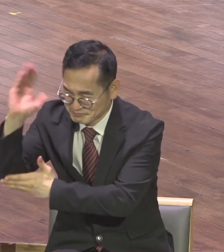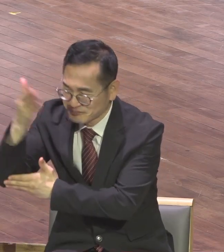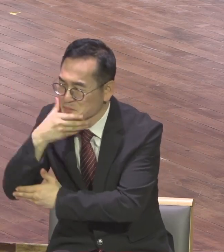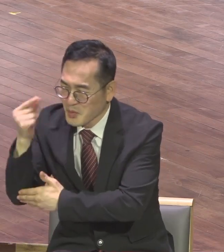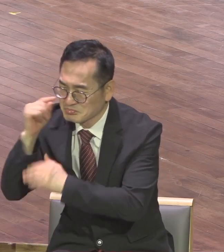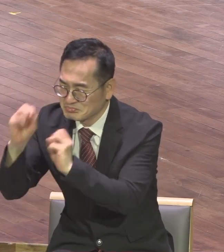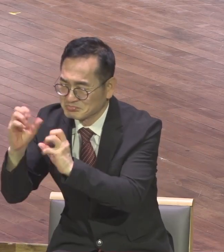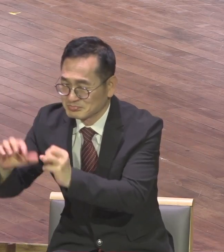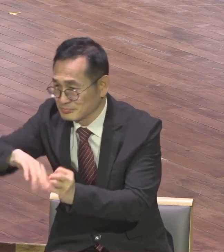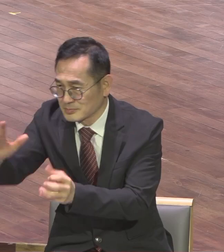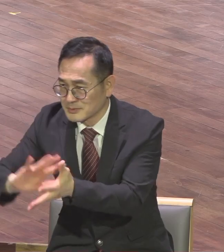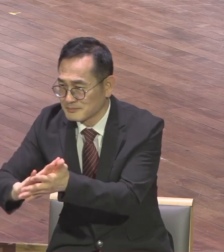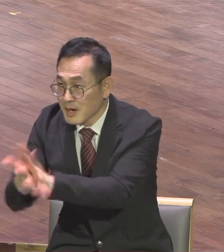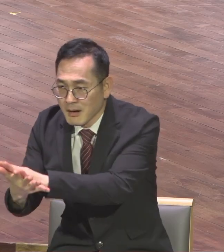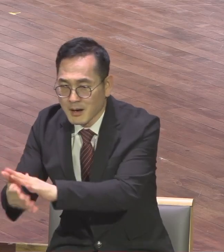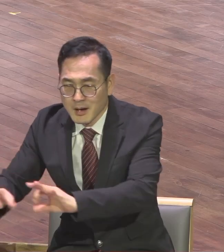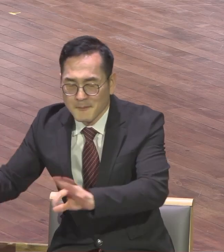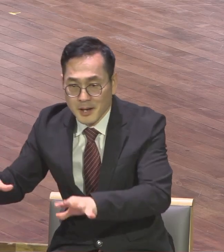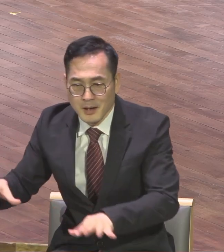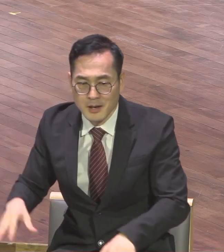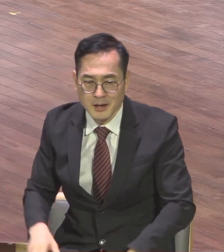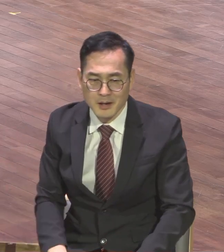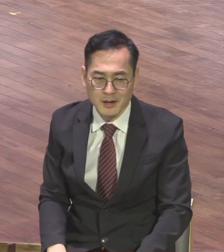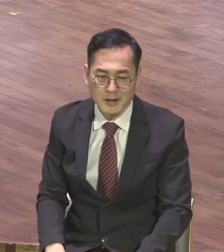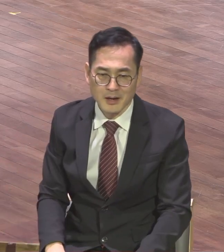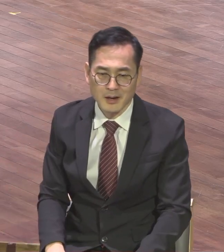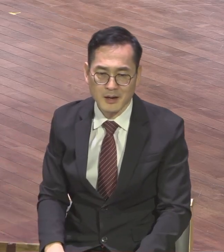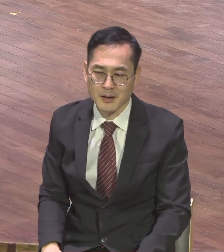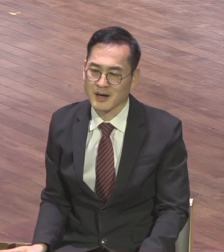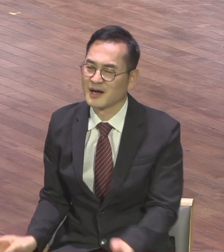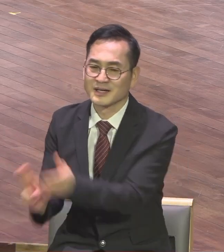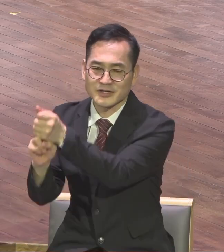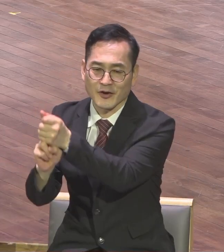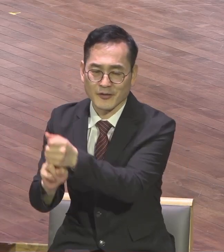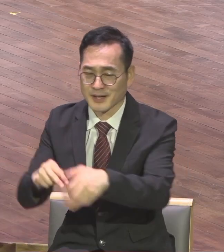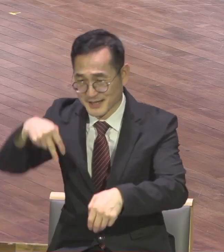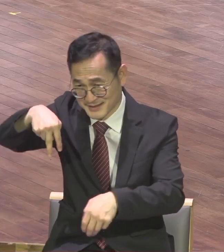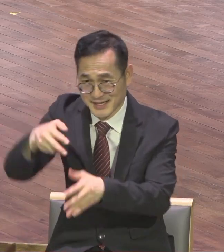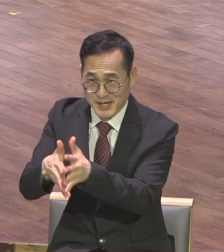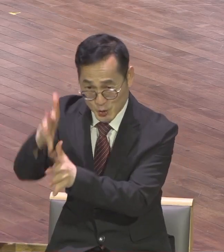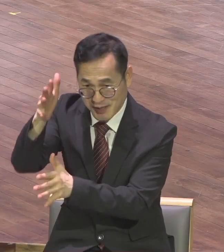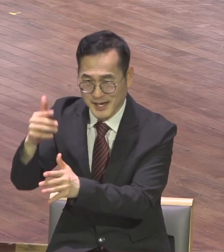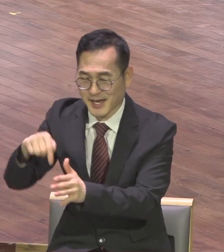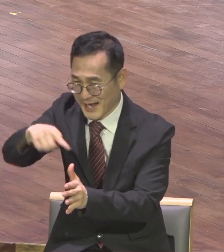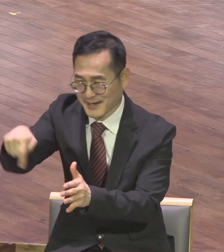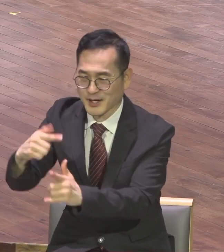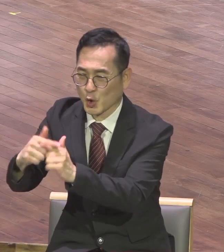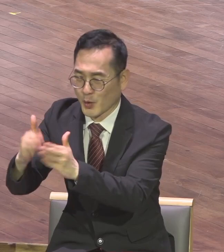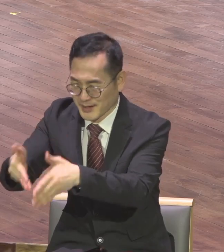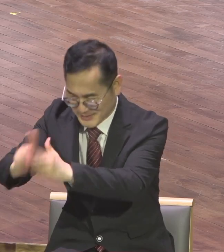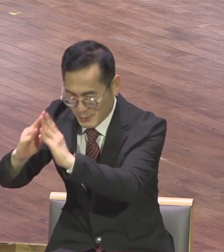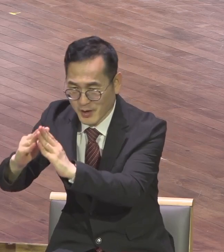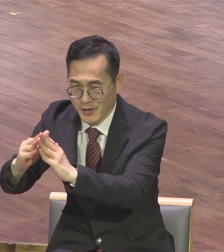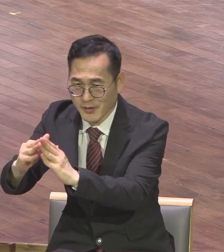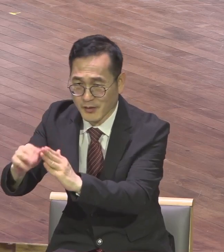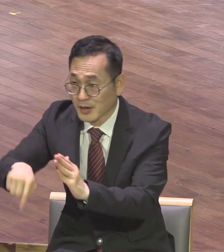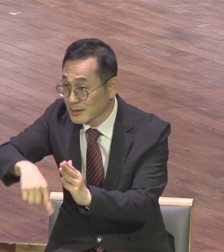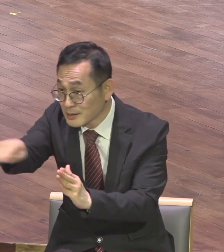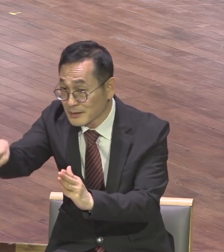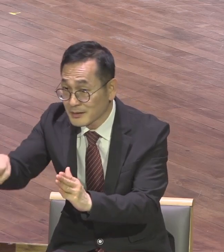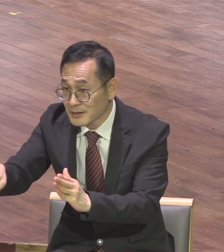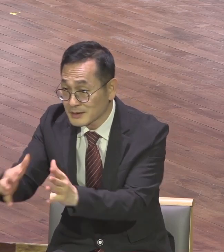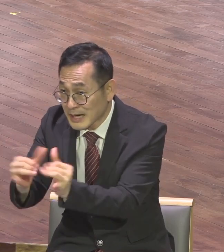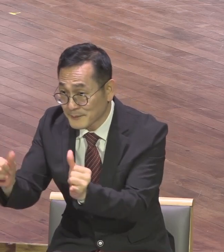바울팀을 통해서 일어난 영적 지각변동의 흐름은요, 대살로니카 이 교회 성도들의 그 삶에